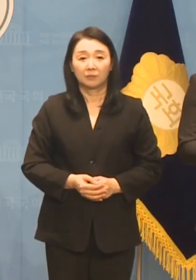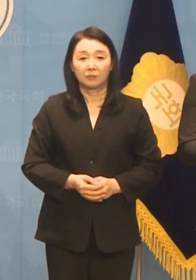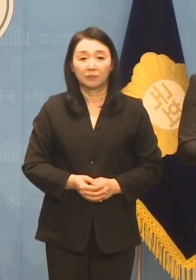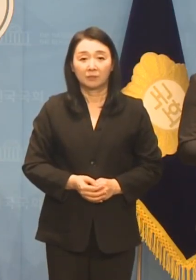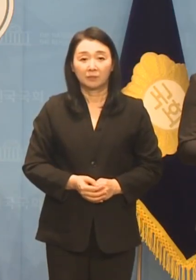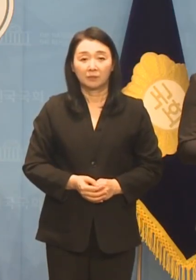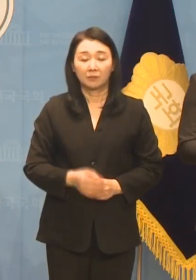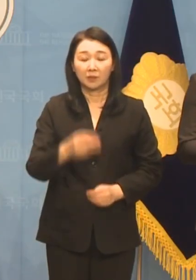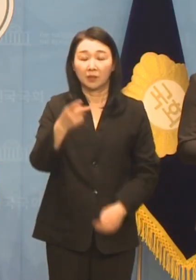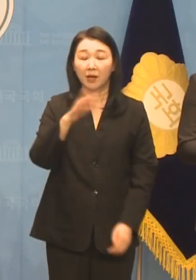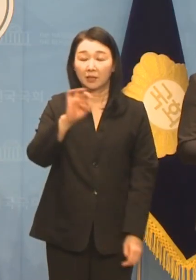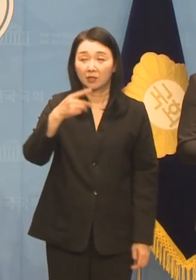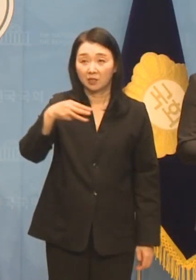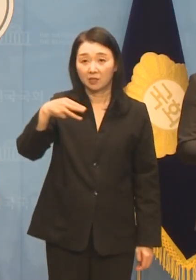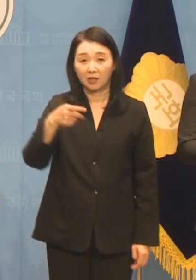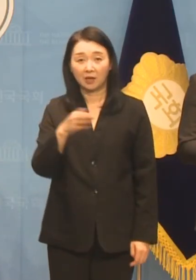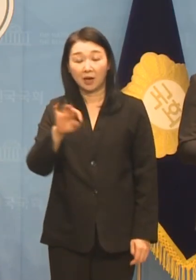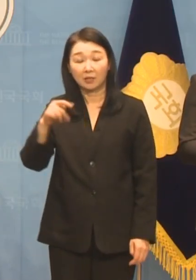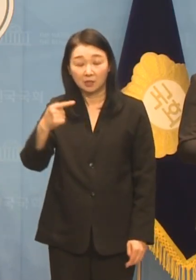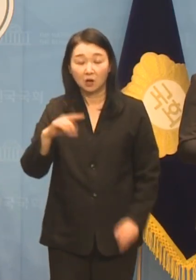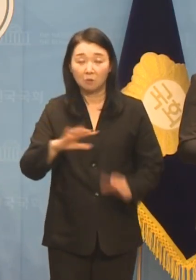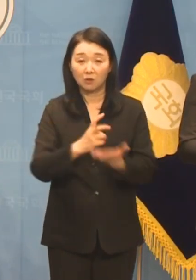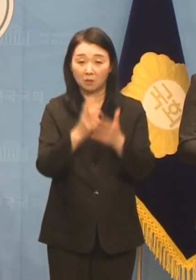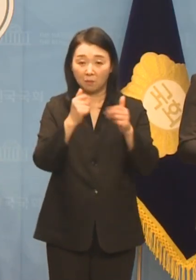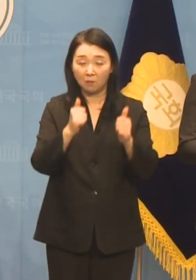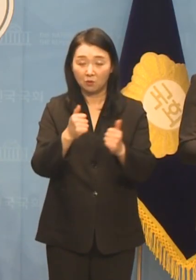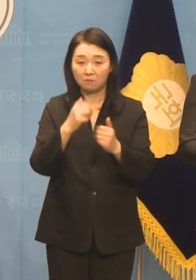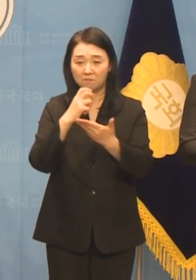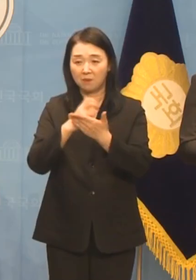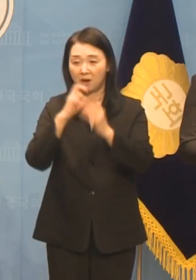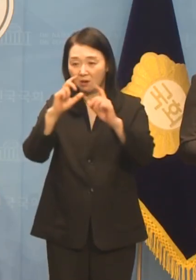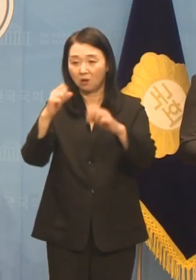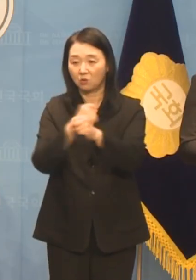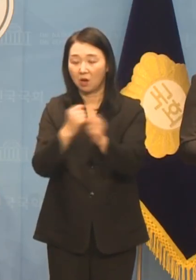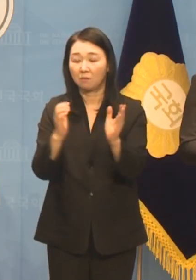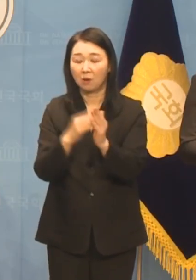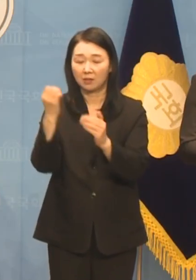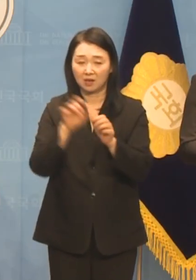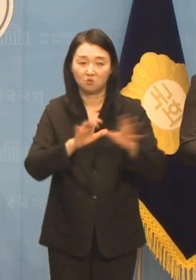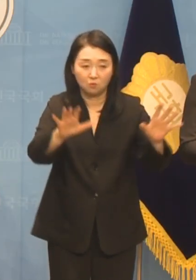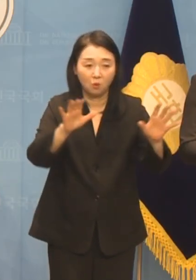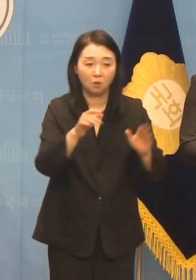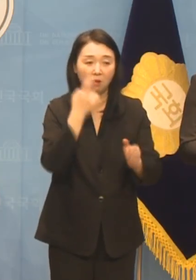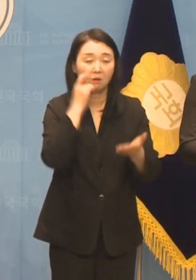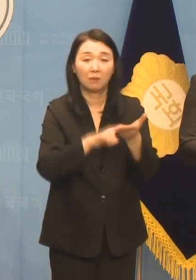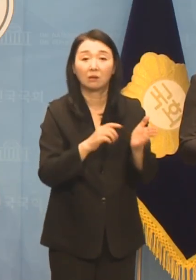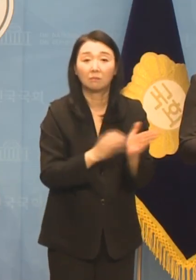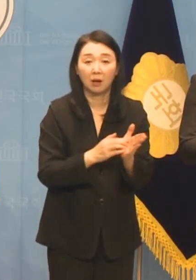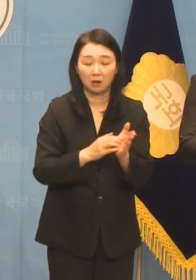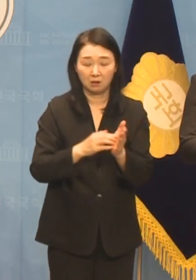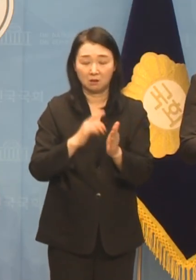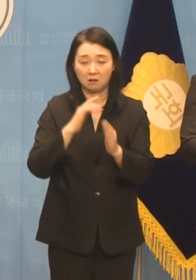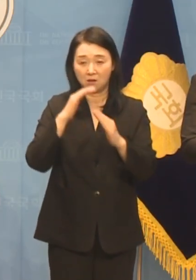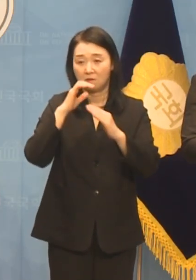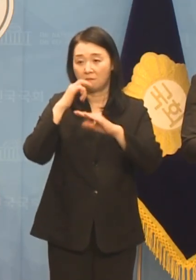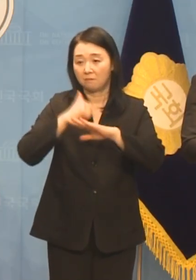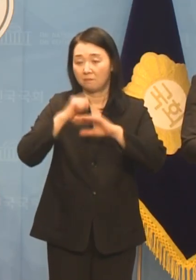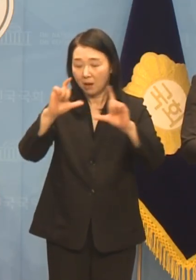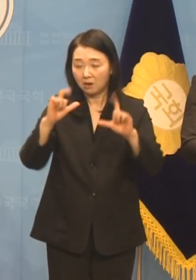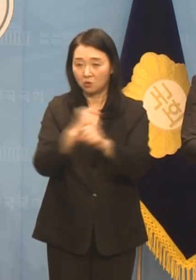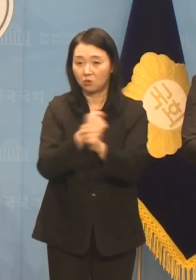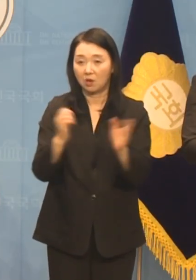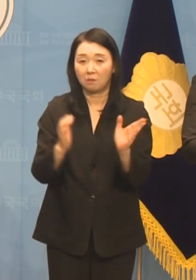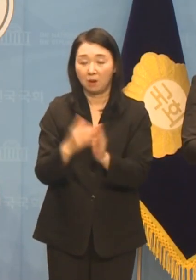라이트 테라스에서는 헌법재판소의 판결문을 조작하여 유포하는 사례가 다수 제보되었고 조작된 판결문과 함께